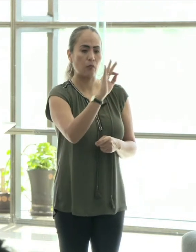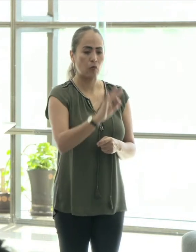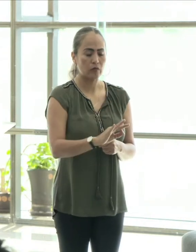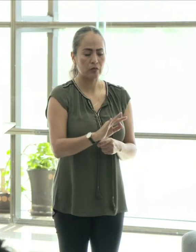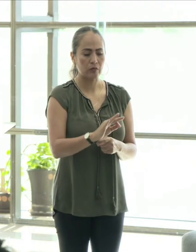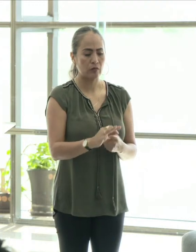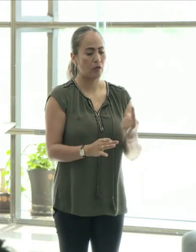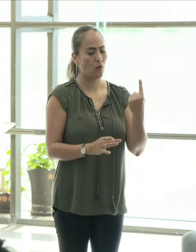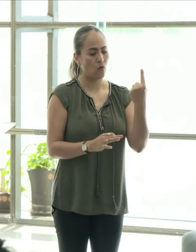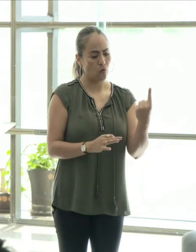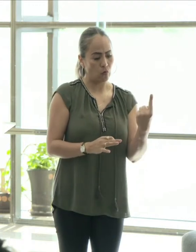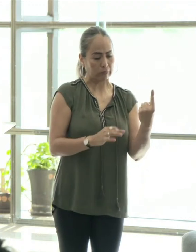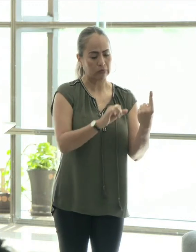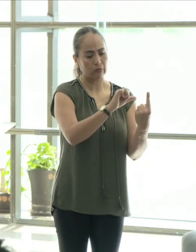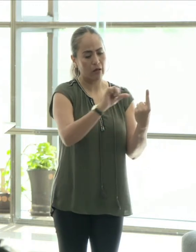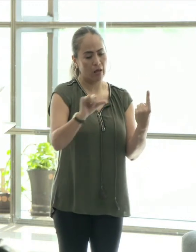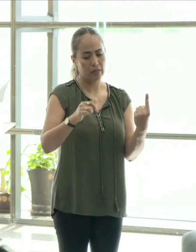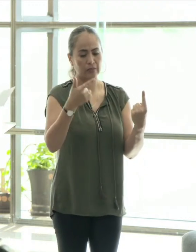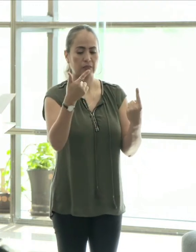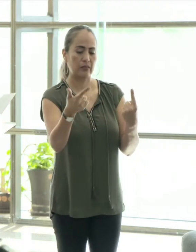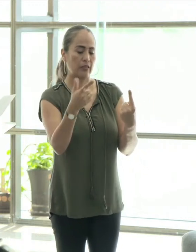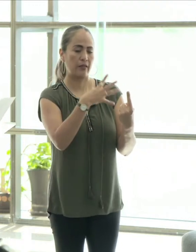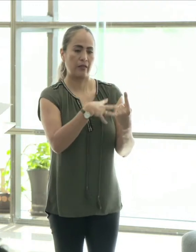entre uno y siete hijos